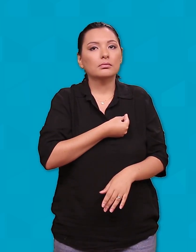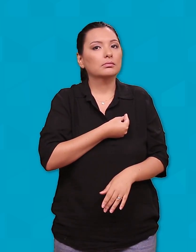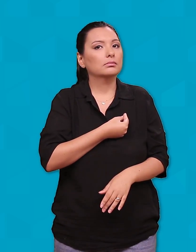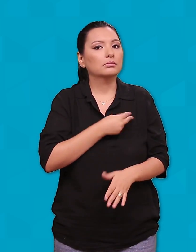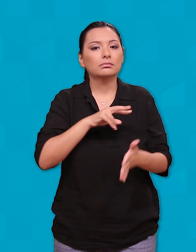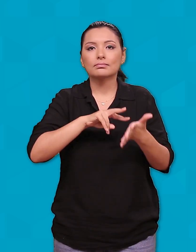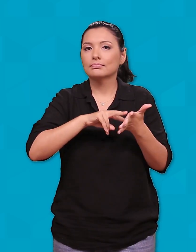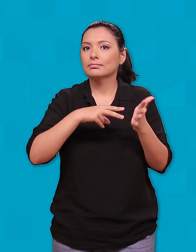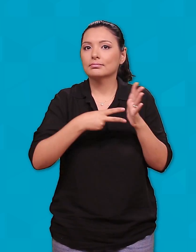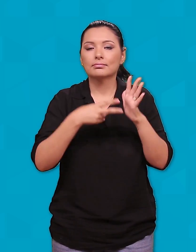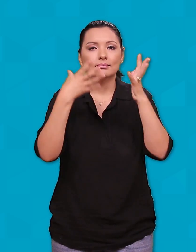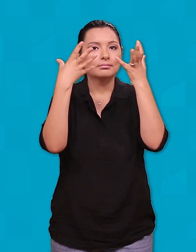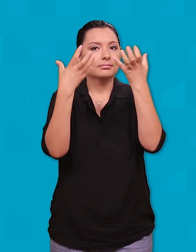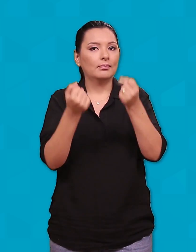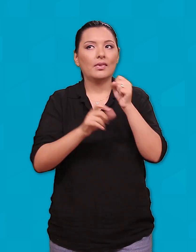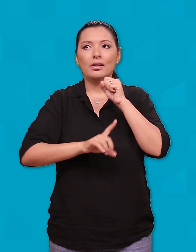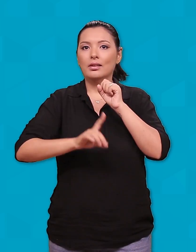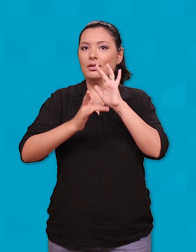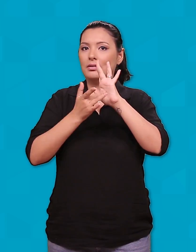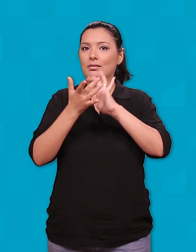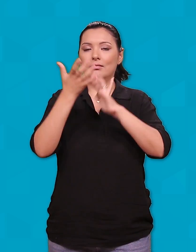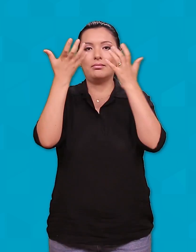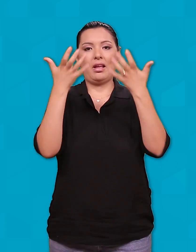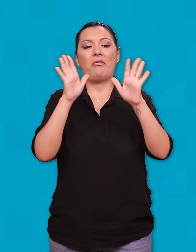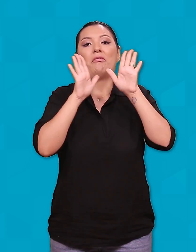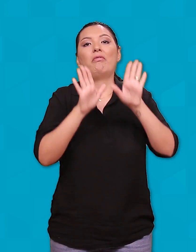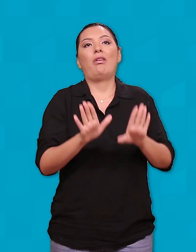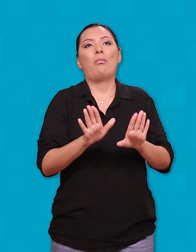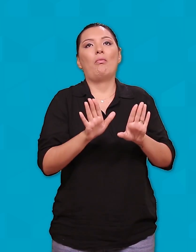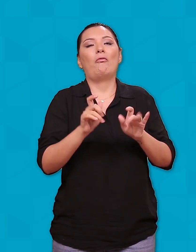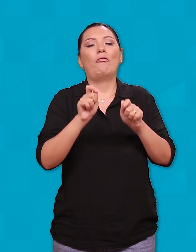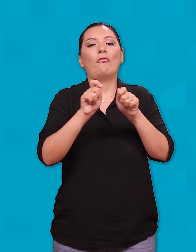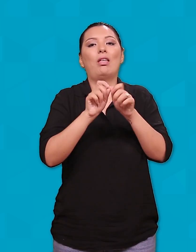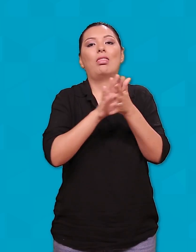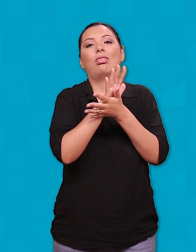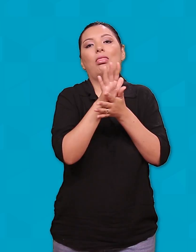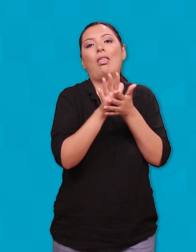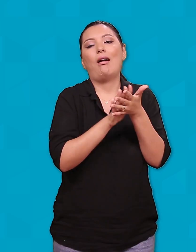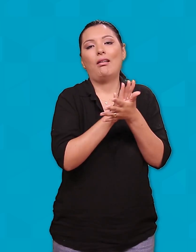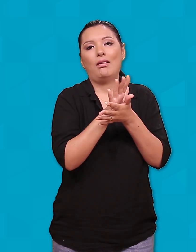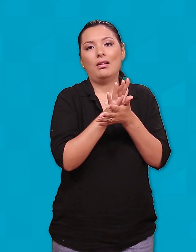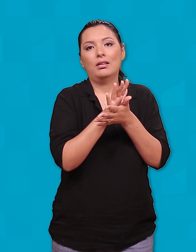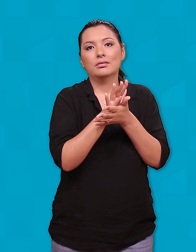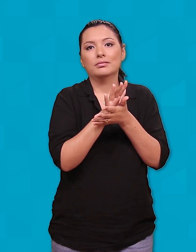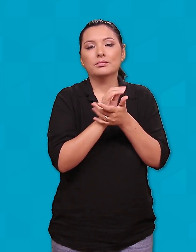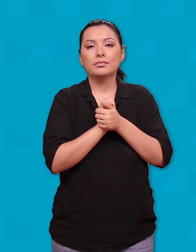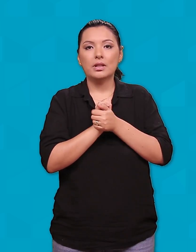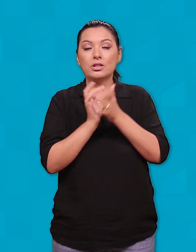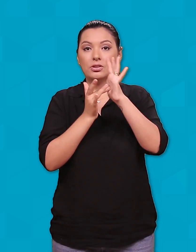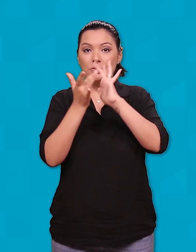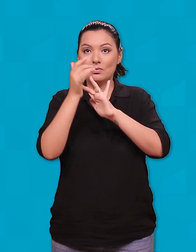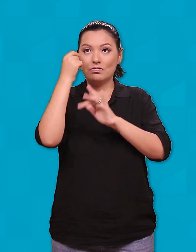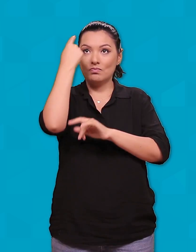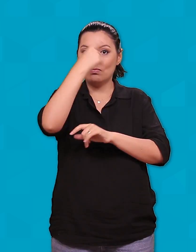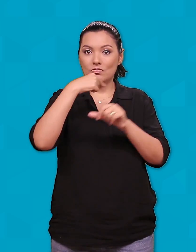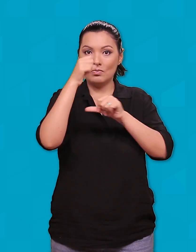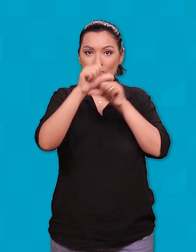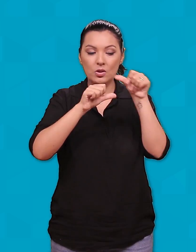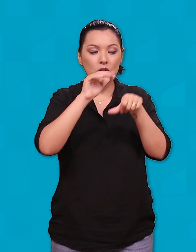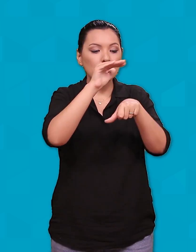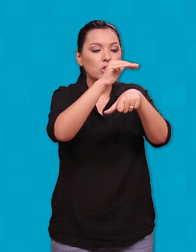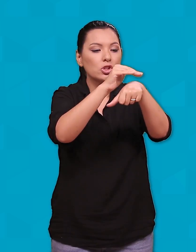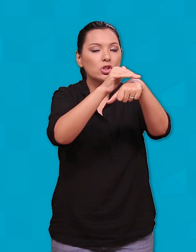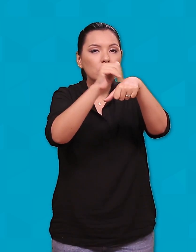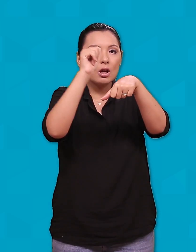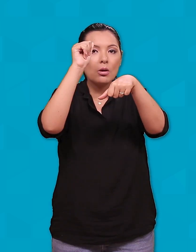oposto daquilo que Jesus espera dos seus discípulos, pois a transfiguração de Jesus está relacionada ao